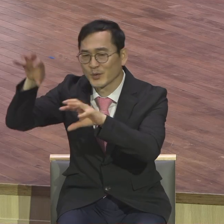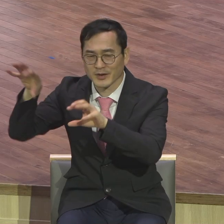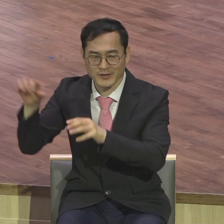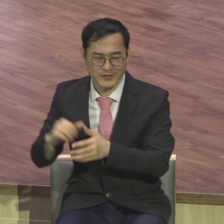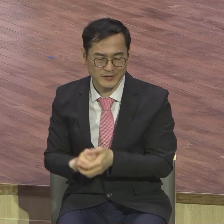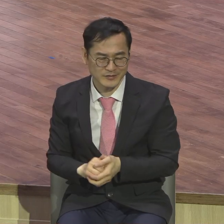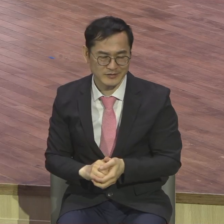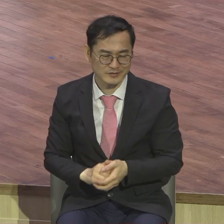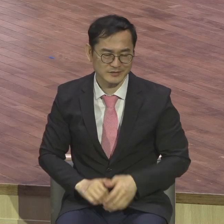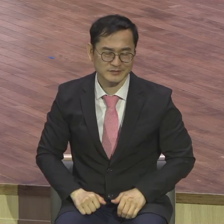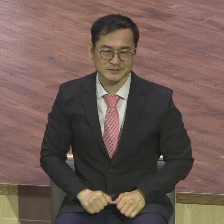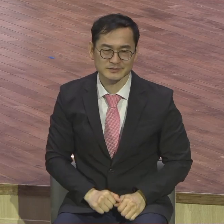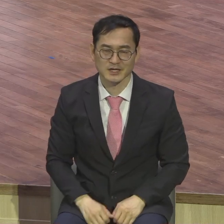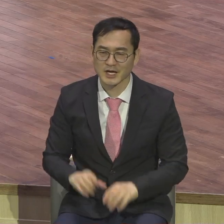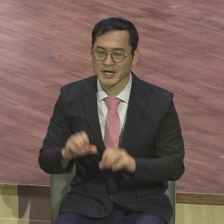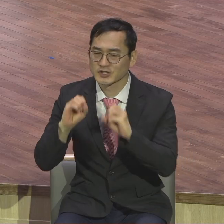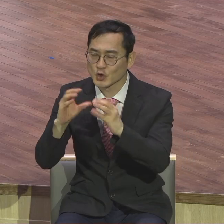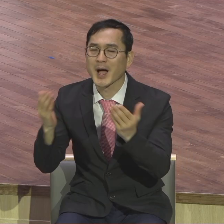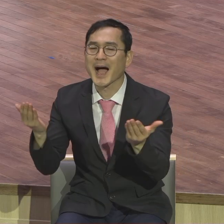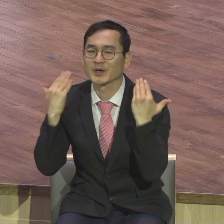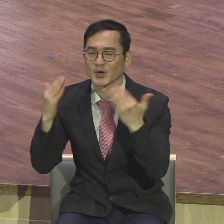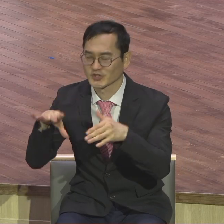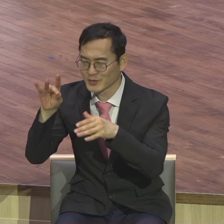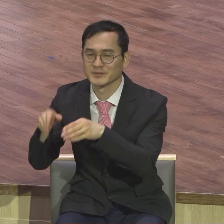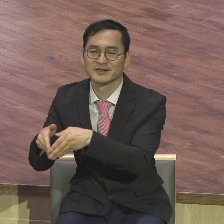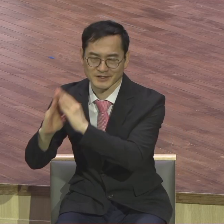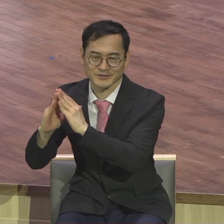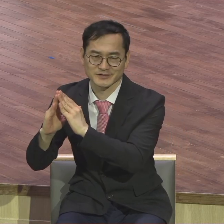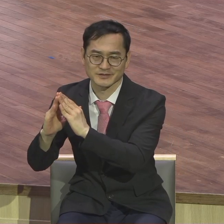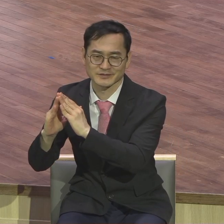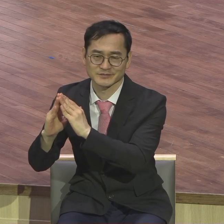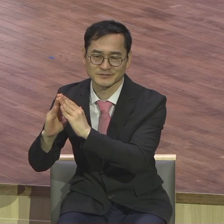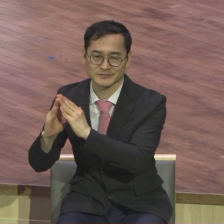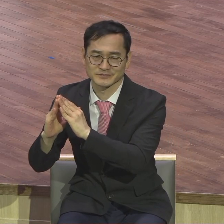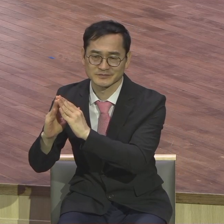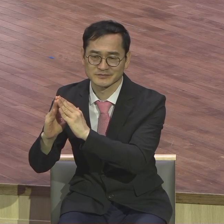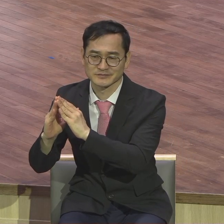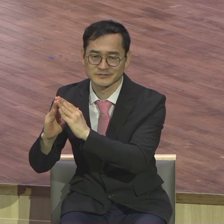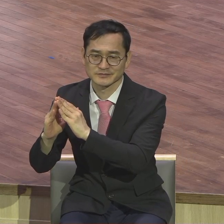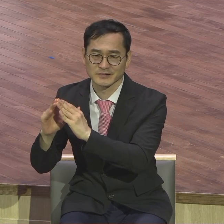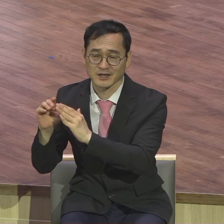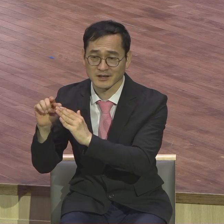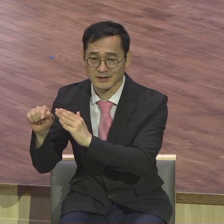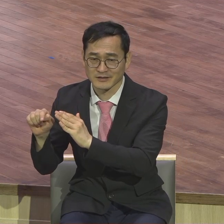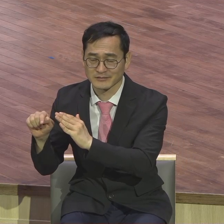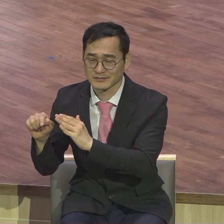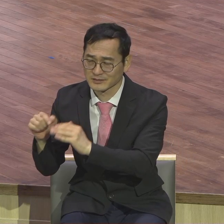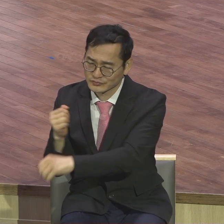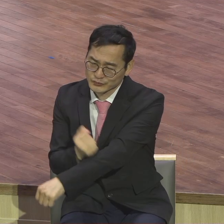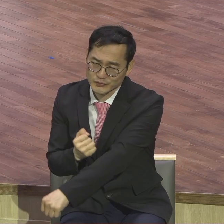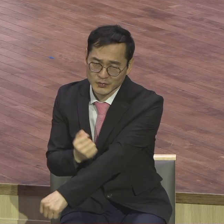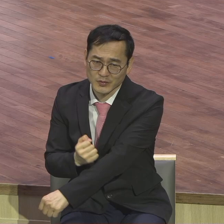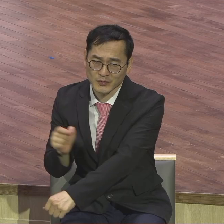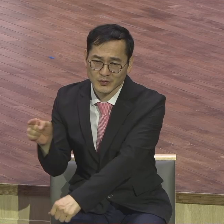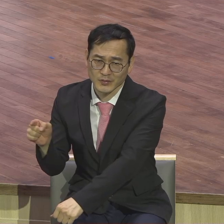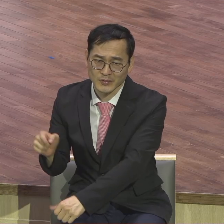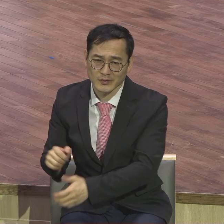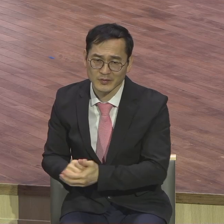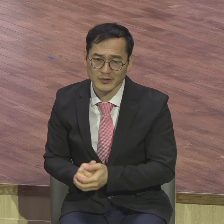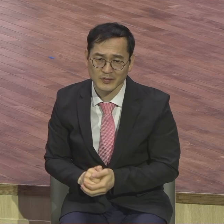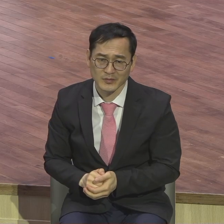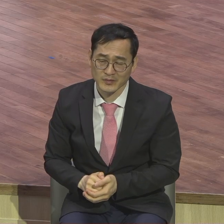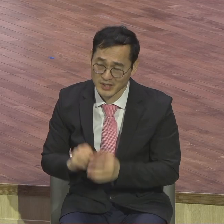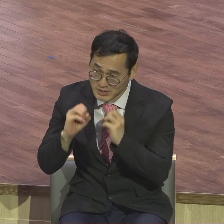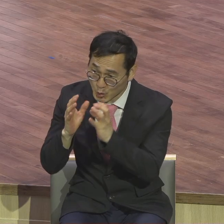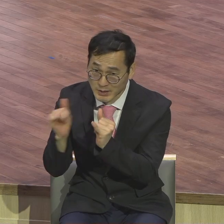지금 이제 전두학교 처음 열렸는데 이것이 지금 계속 열릴 수 있도록 기도해 주십시오. 그 성교사는 못 말립니다.